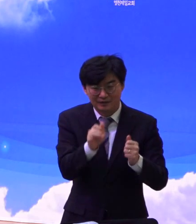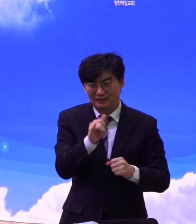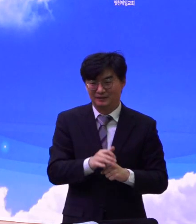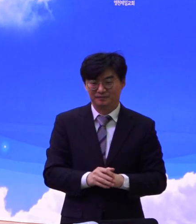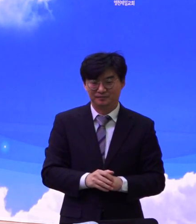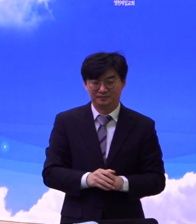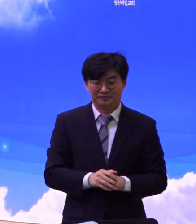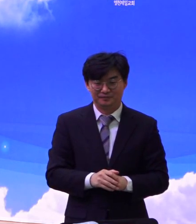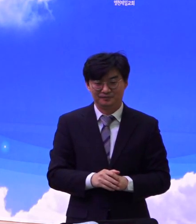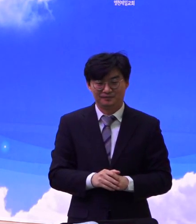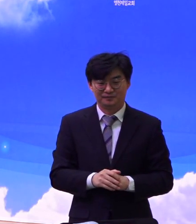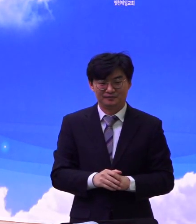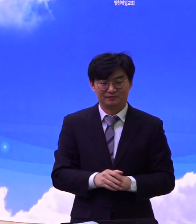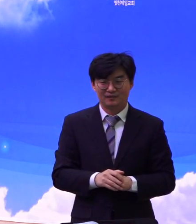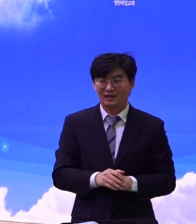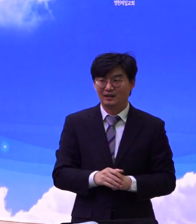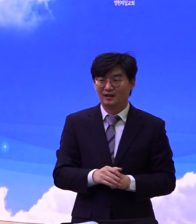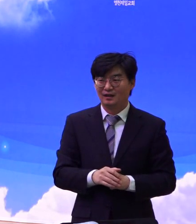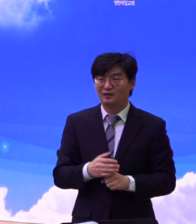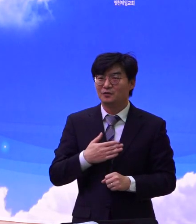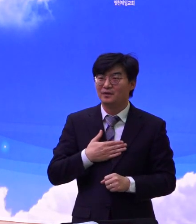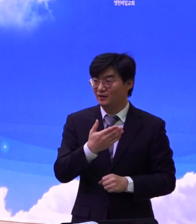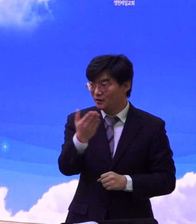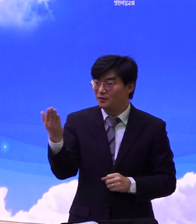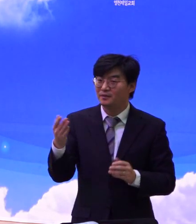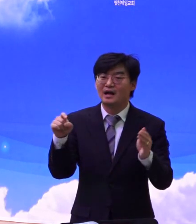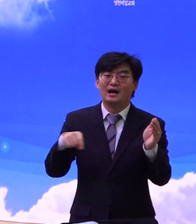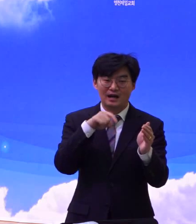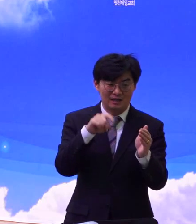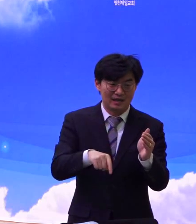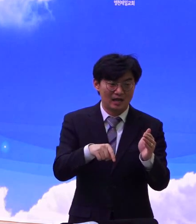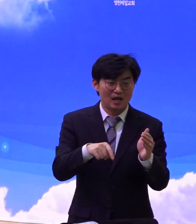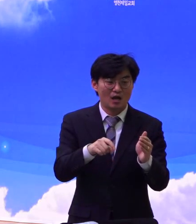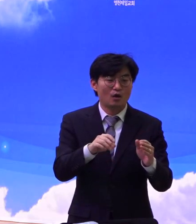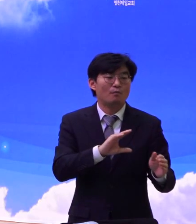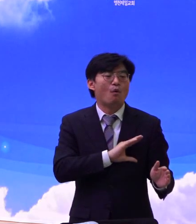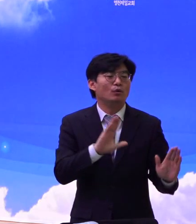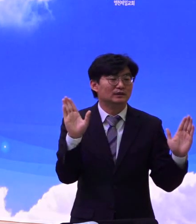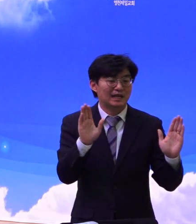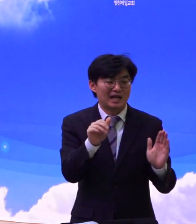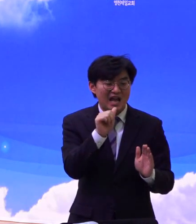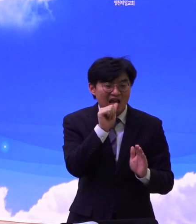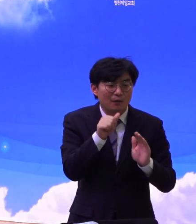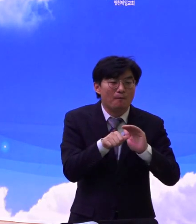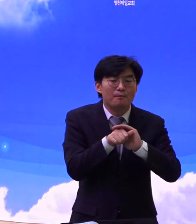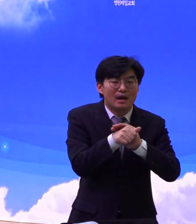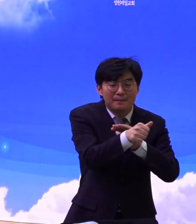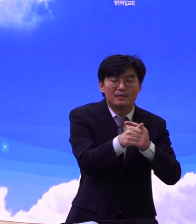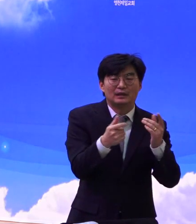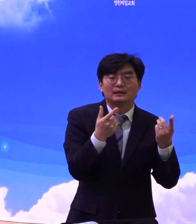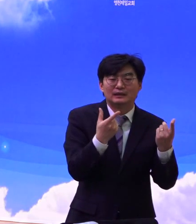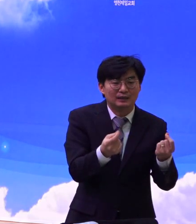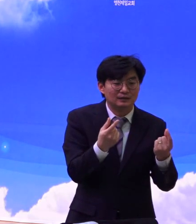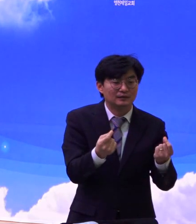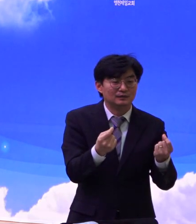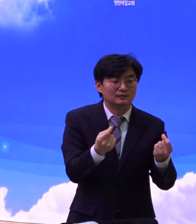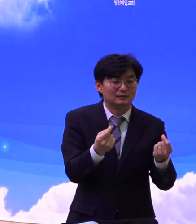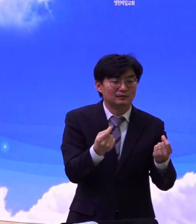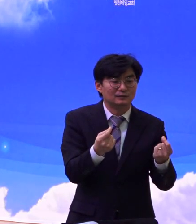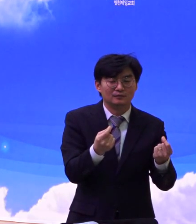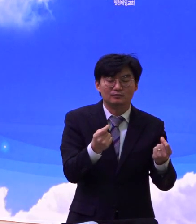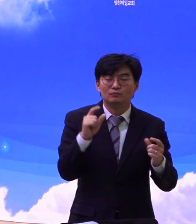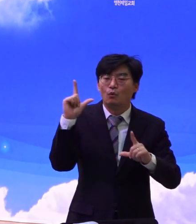분명히 제 안에도 그런 것이 있고 여러분 안에도 그런 것이 있다고 믿습니다. 여러분 여기에 동의하고 그래서